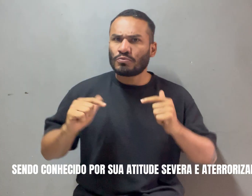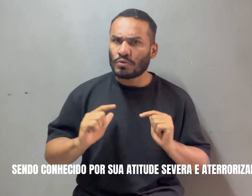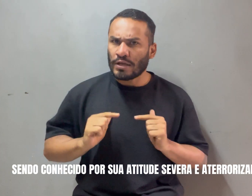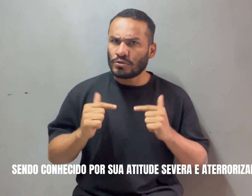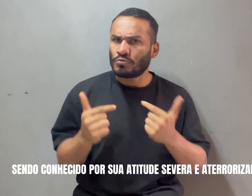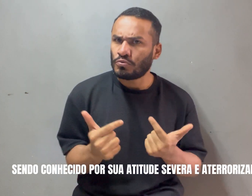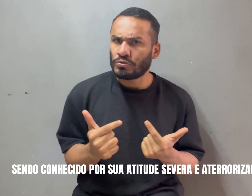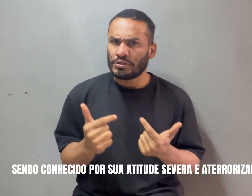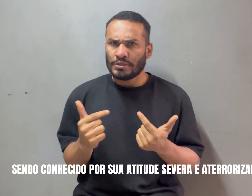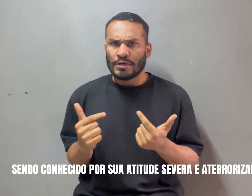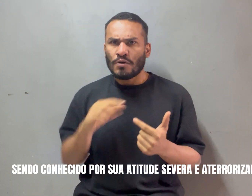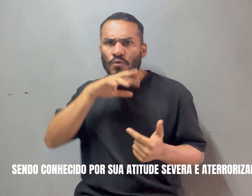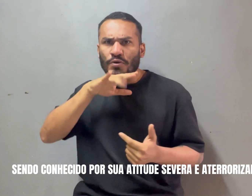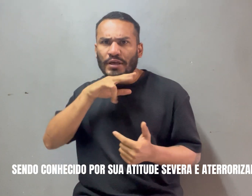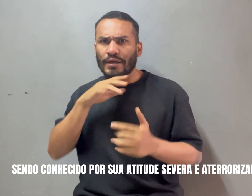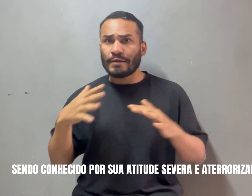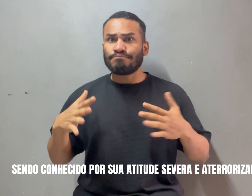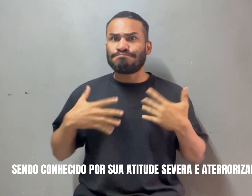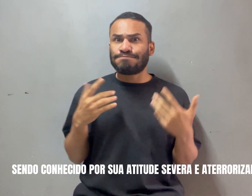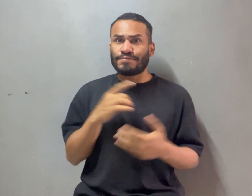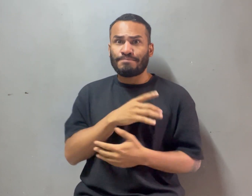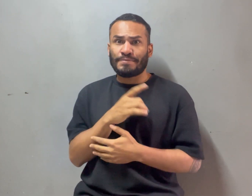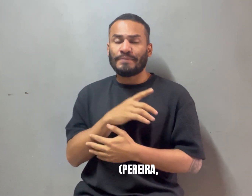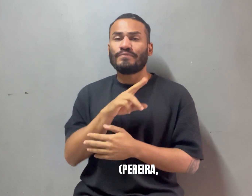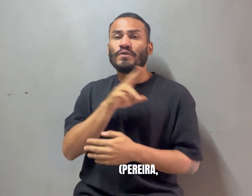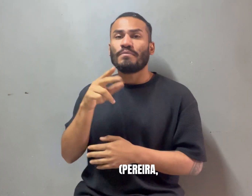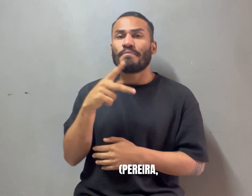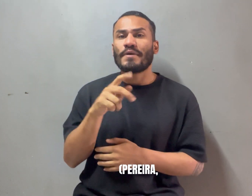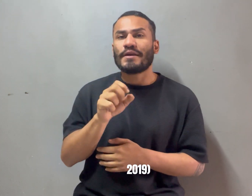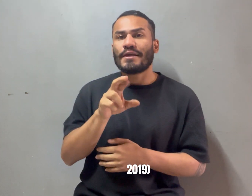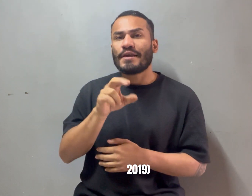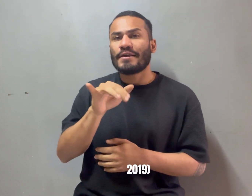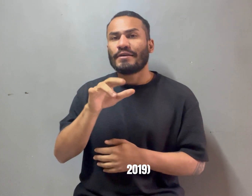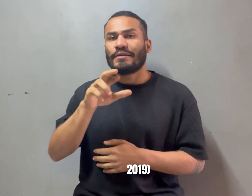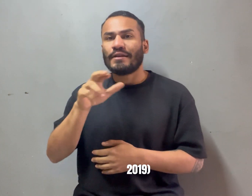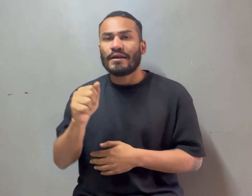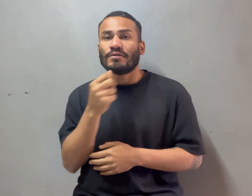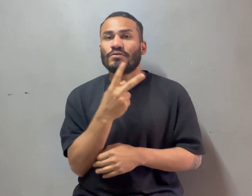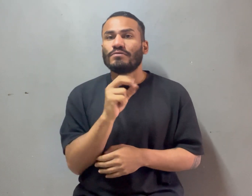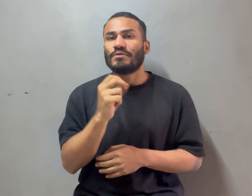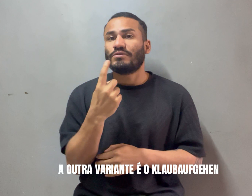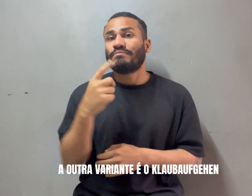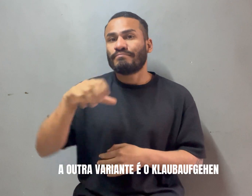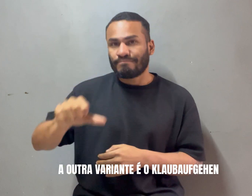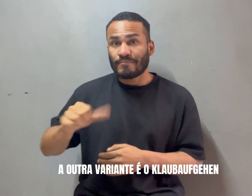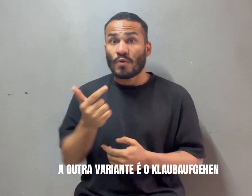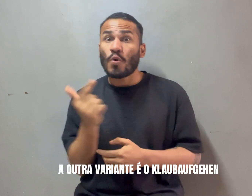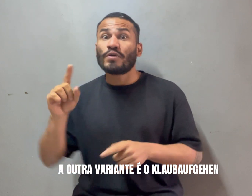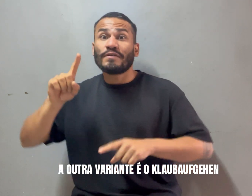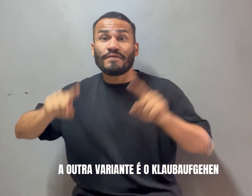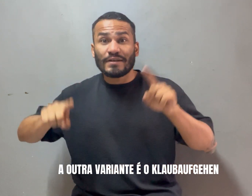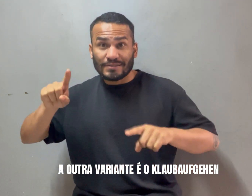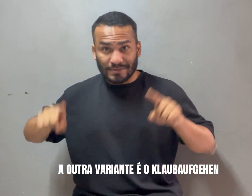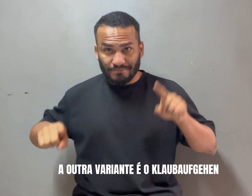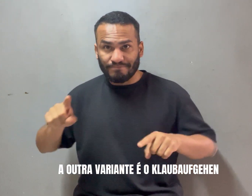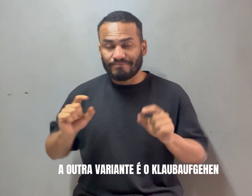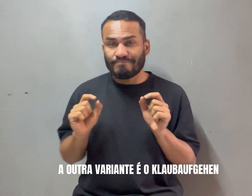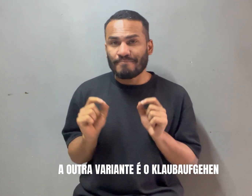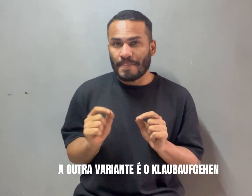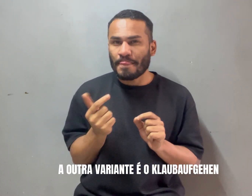atitude severa e aterrorizante. Pereira 2019. Outra variante é o